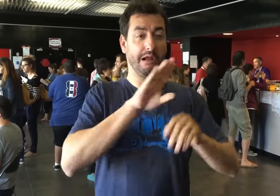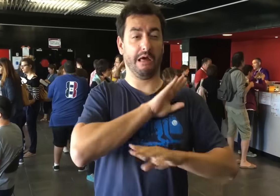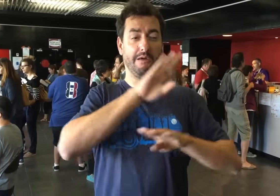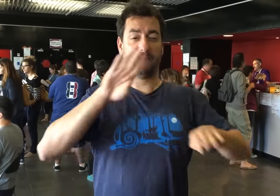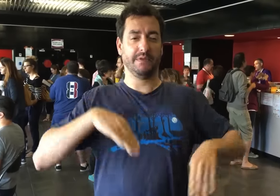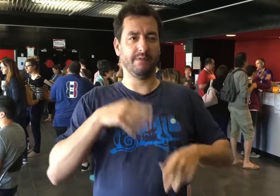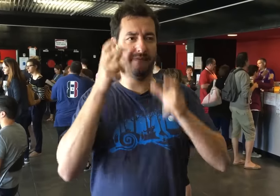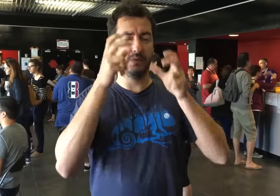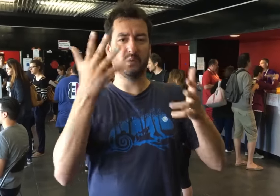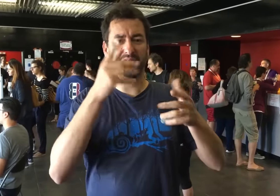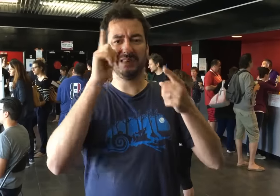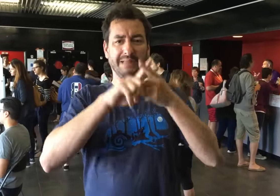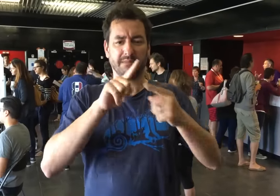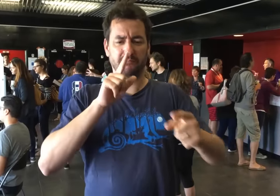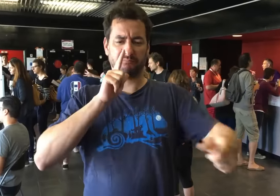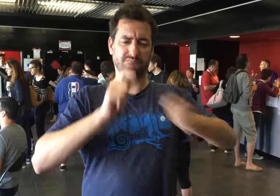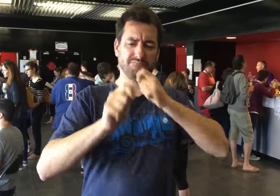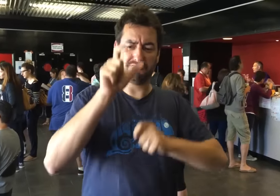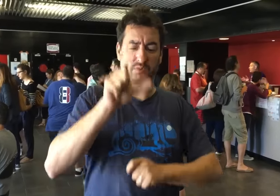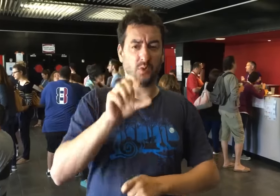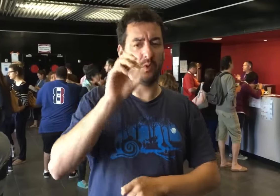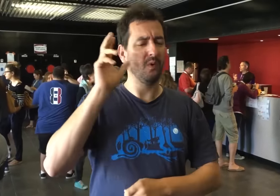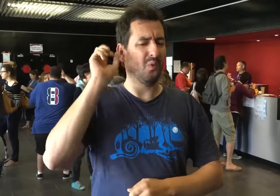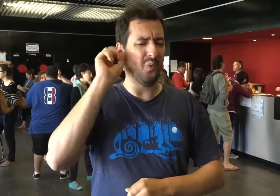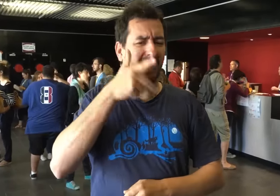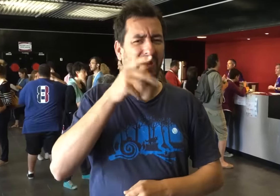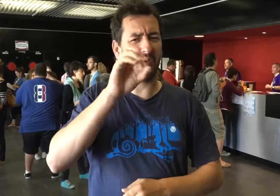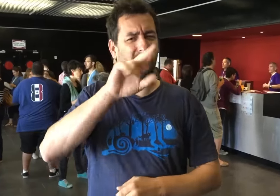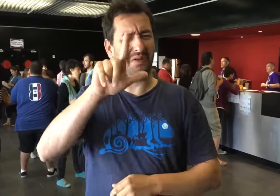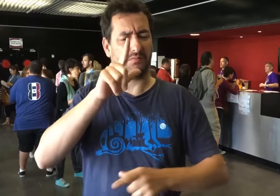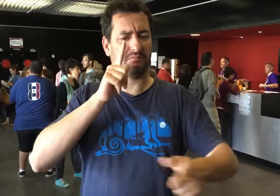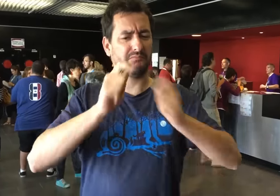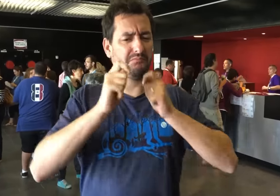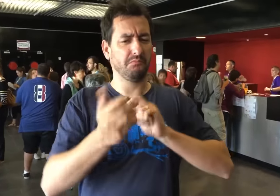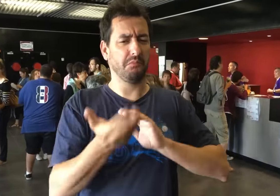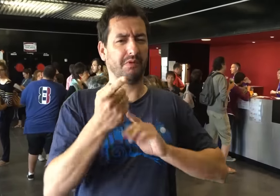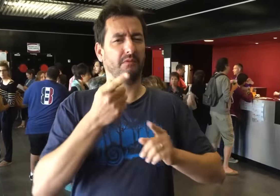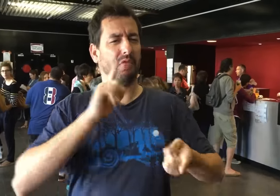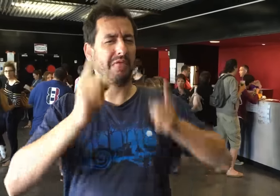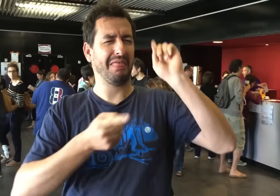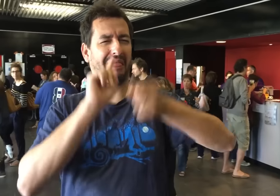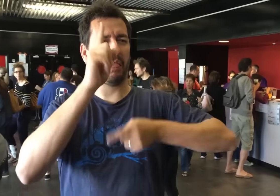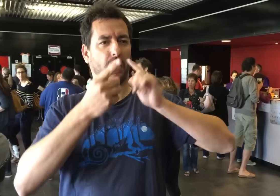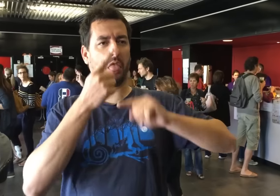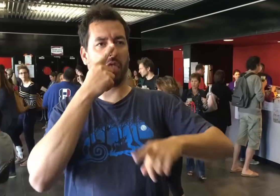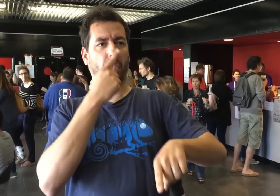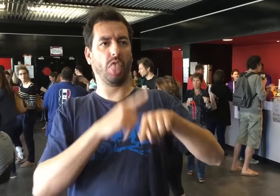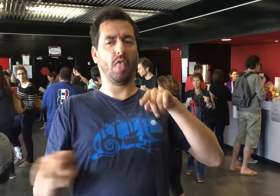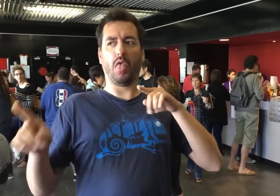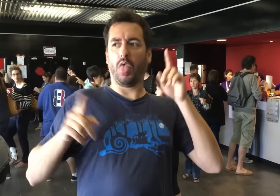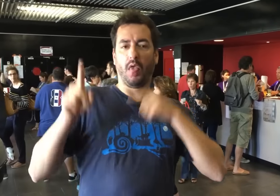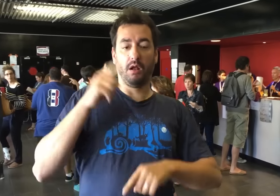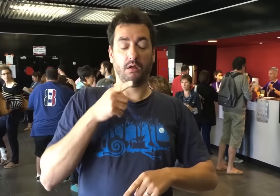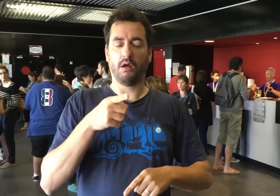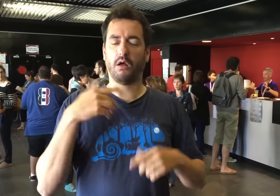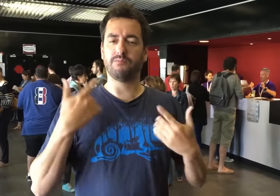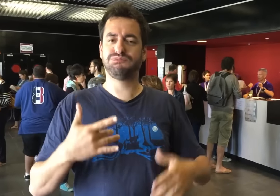au grand public. Et j'ai vraiment aussi apprécié l'une des dernières scènes avec l'ORL. On voit vraiment cette posture de quelqu'un qui est fuyant devant une réalité.